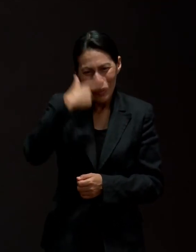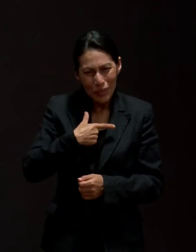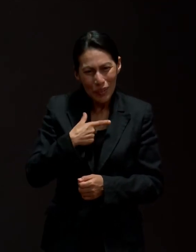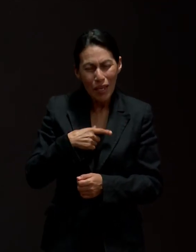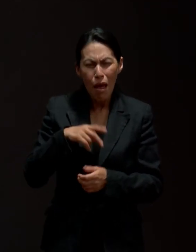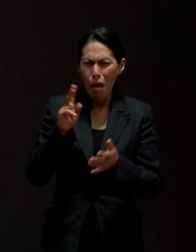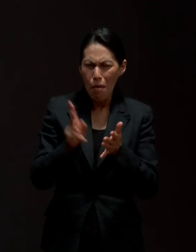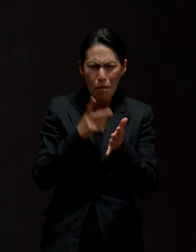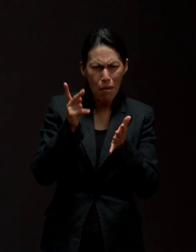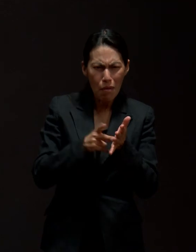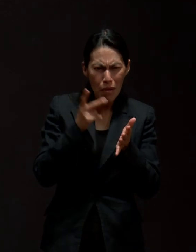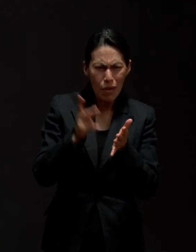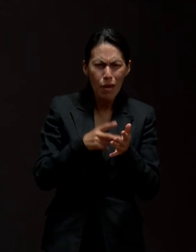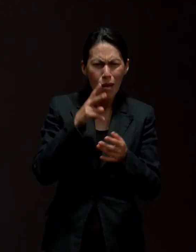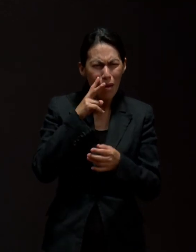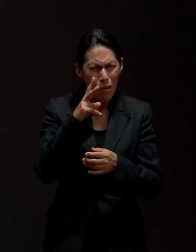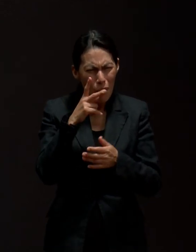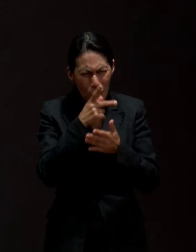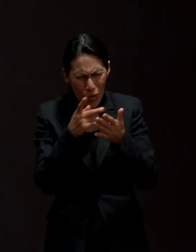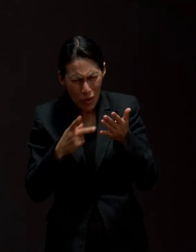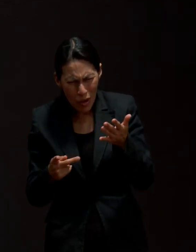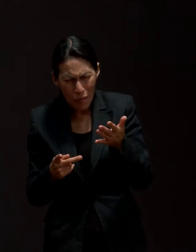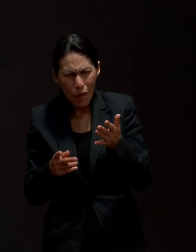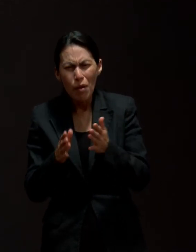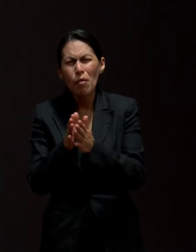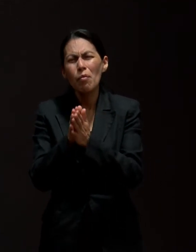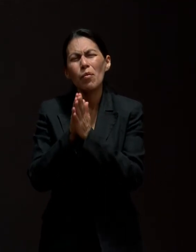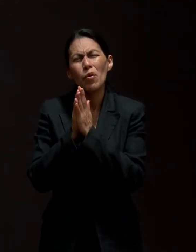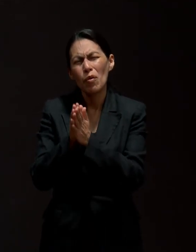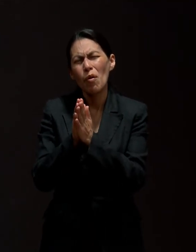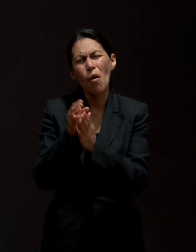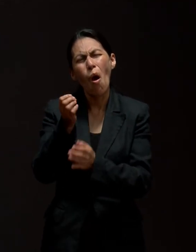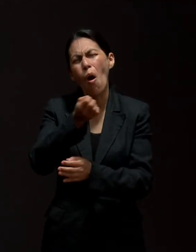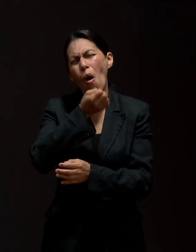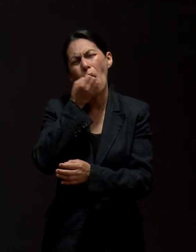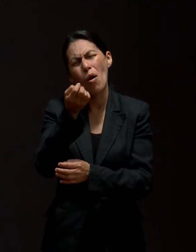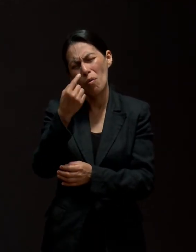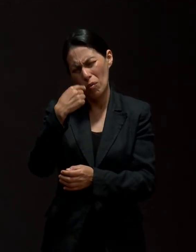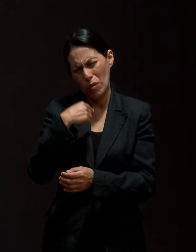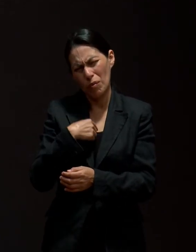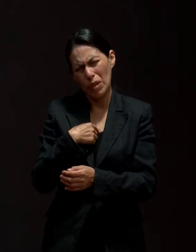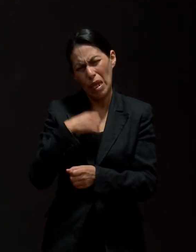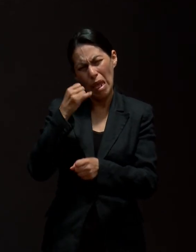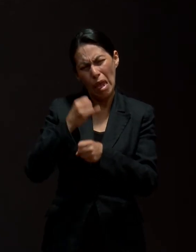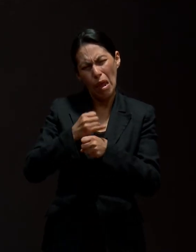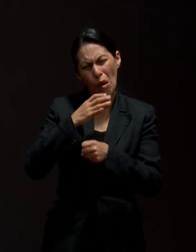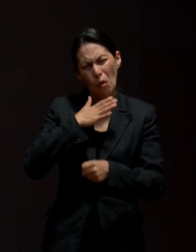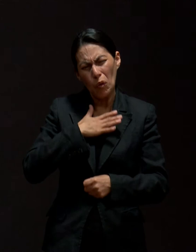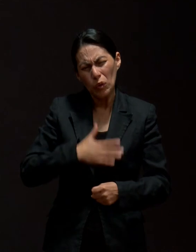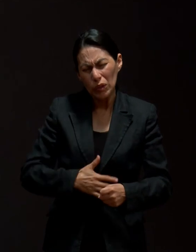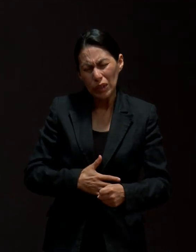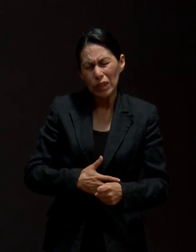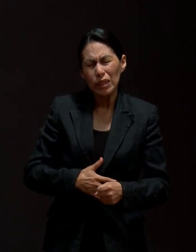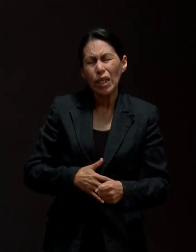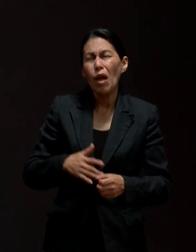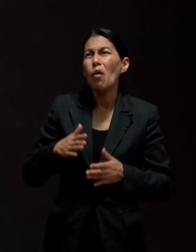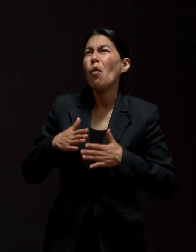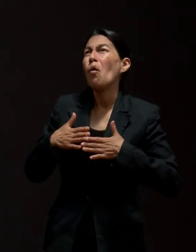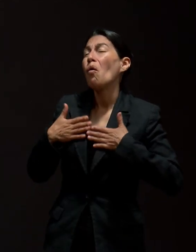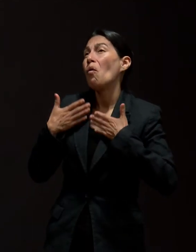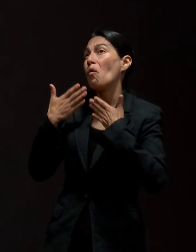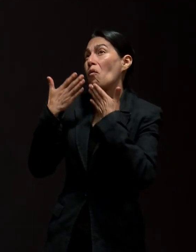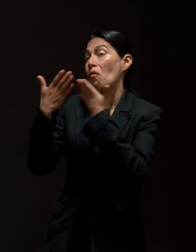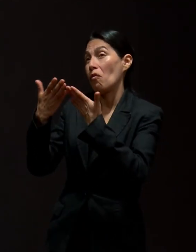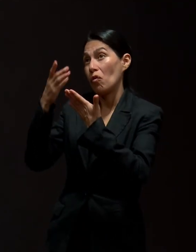animo a pedir que me incluyan en sus oraciones. Estoy pasando por una injusticia. Confío en la justicia